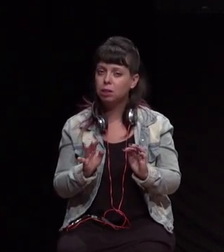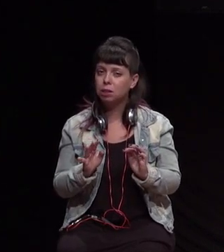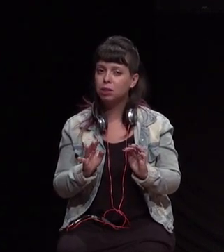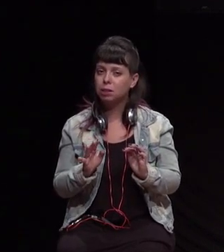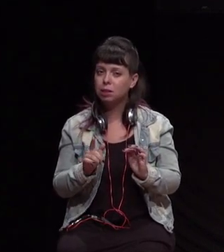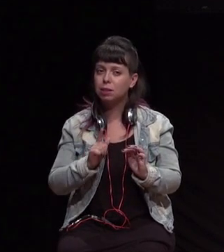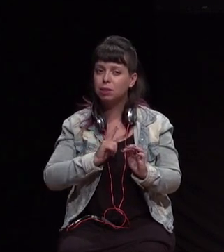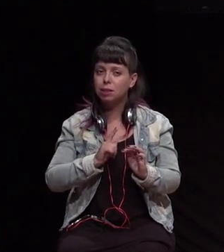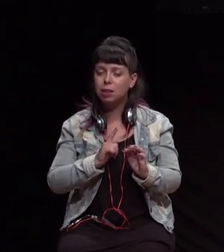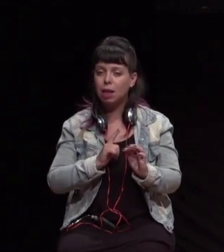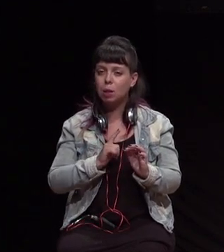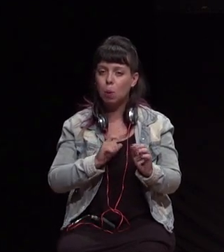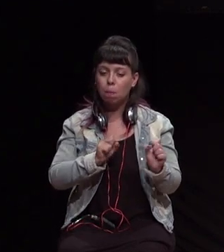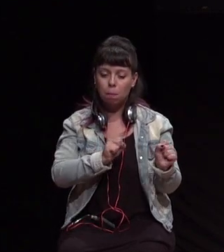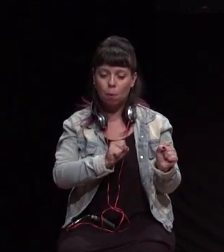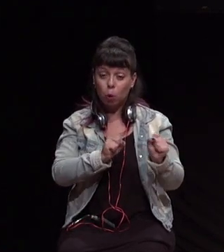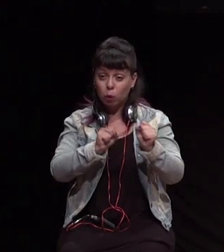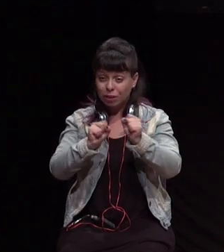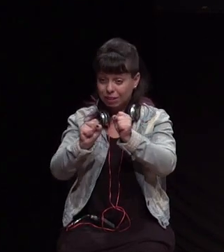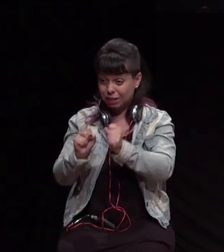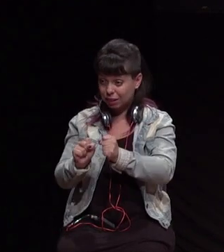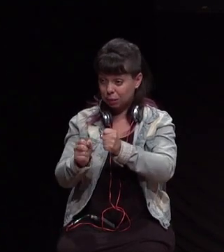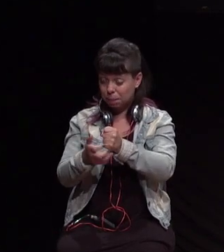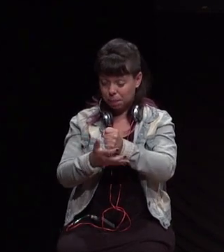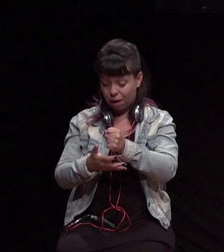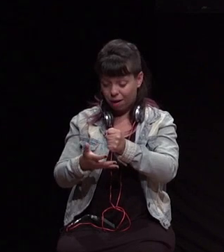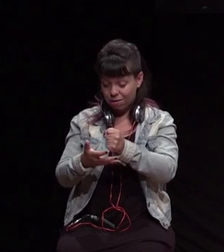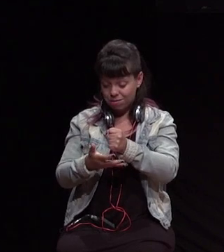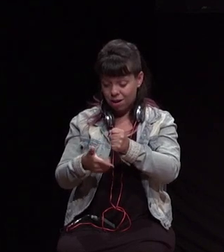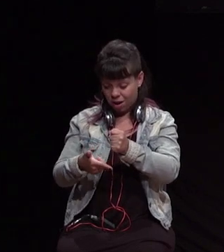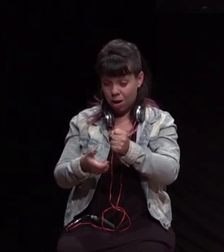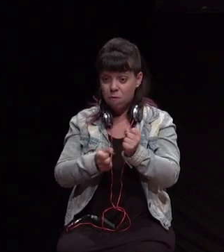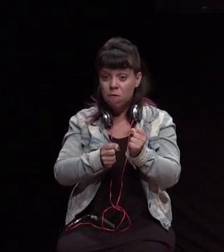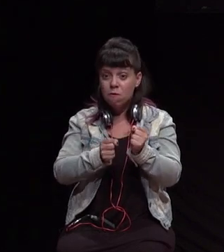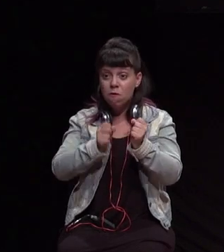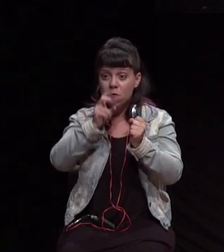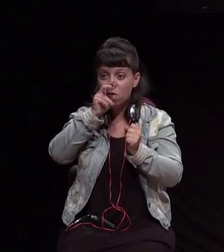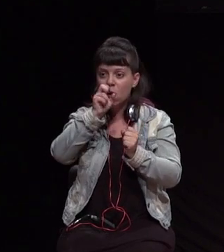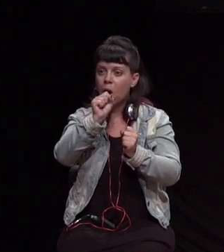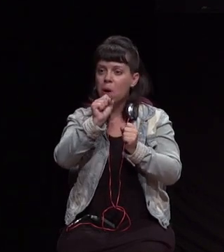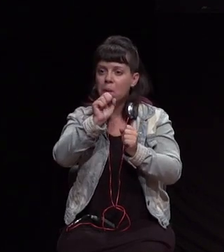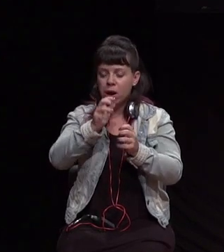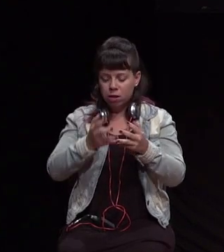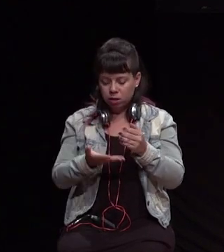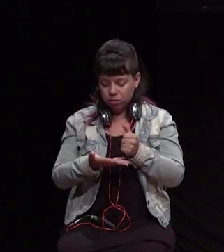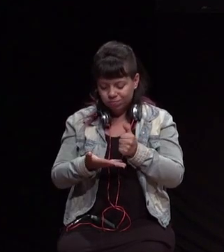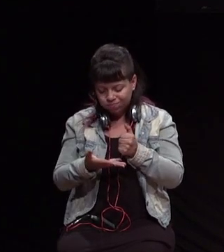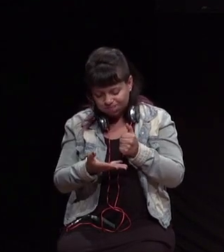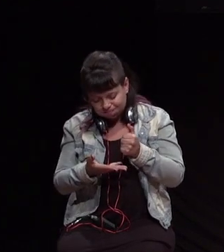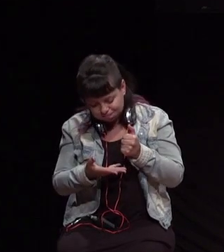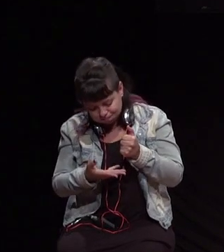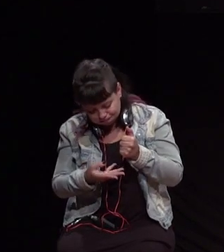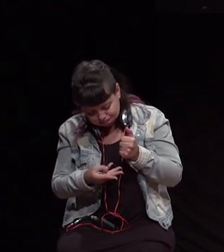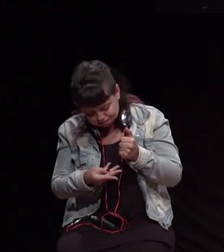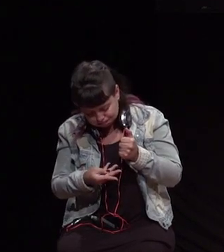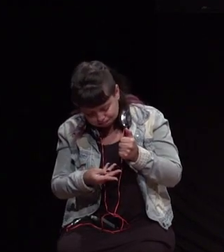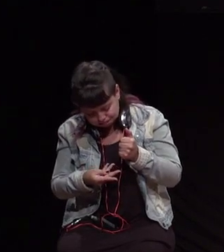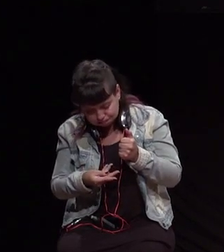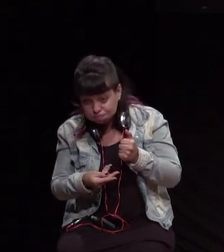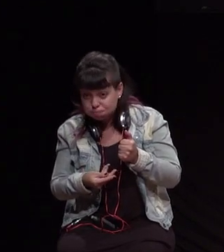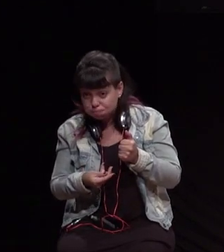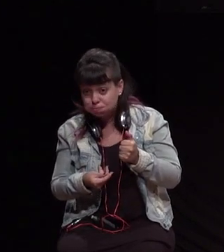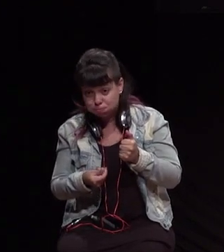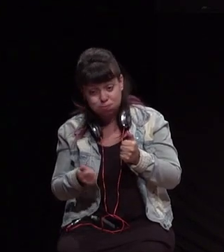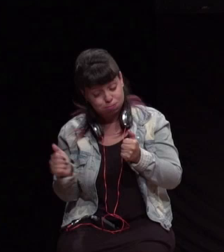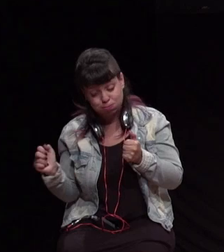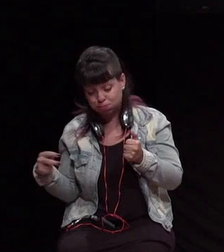manutenção de uma estrutura de poder que, mesmo que ainda seja forte, é evidentemente decadente, né. Mesmo assim,